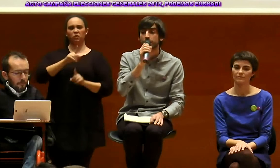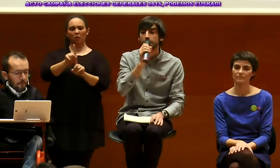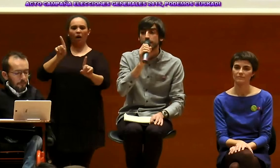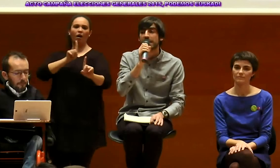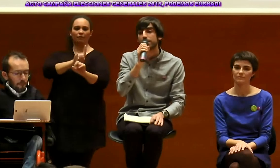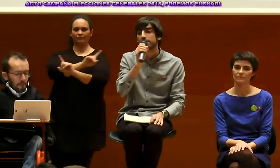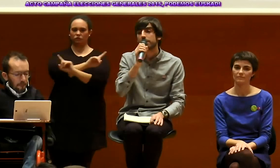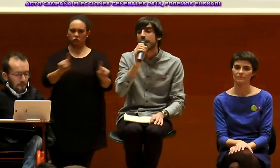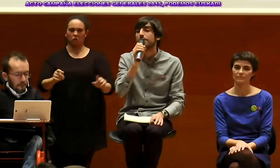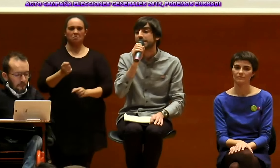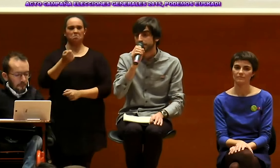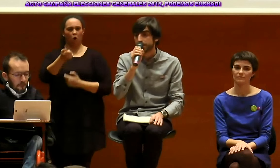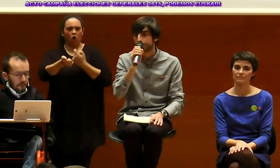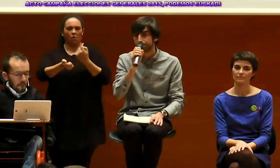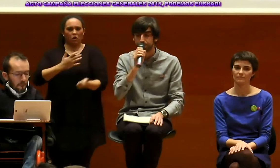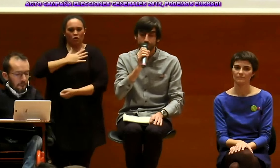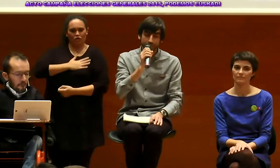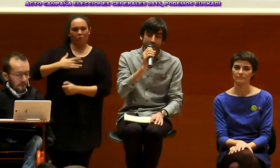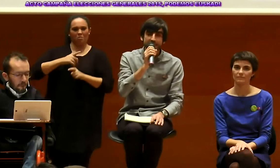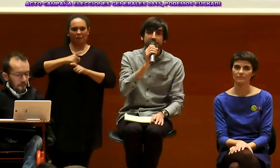cómoda cada vez a más gente.